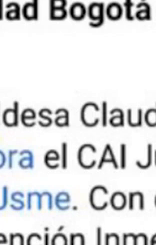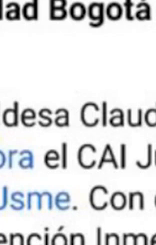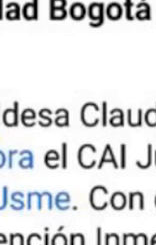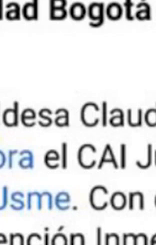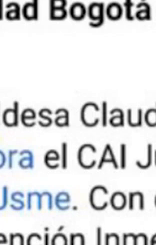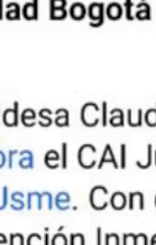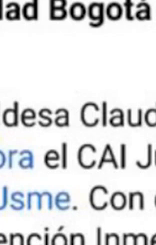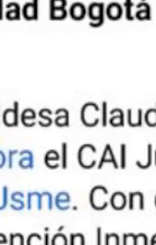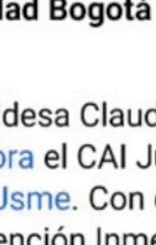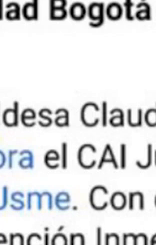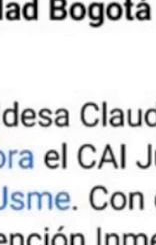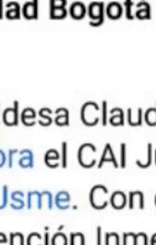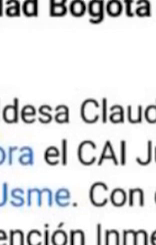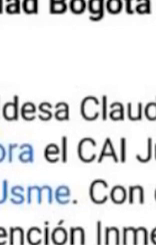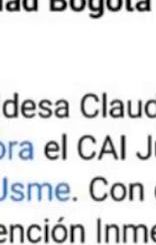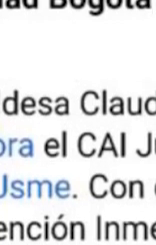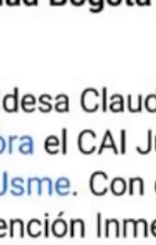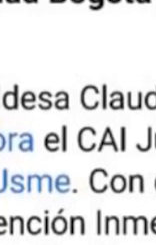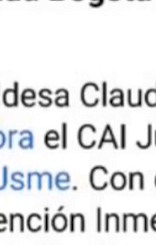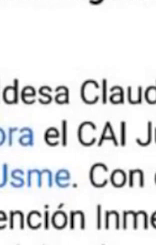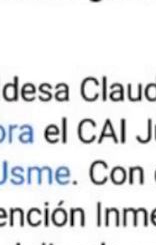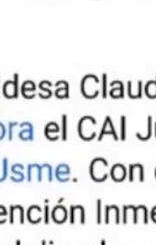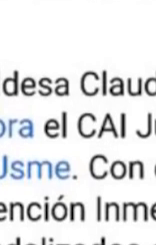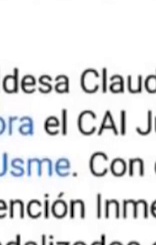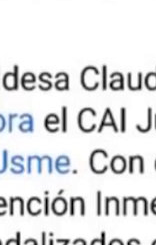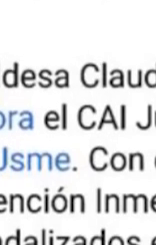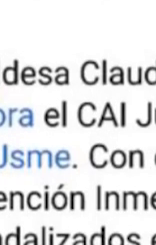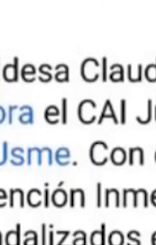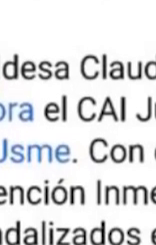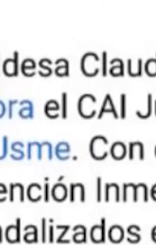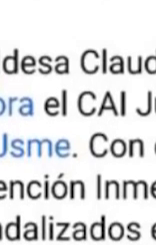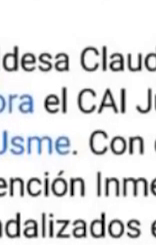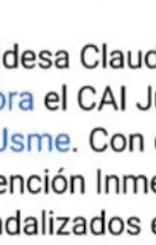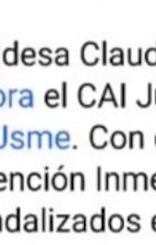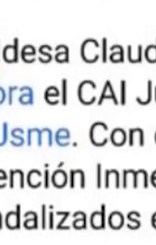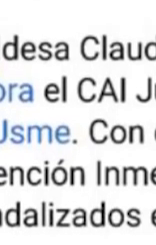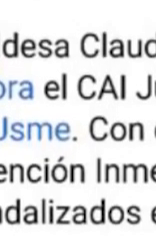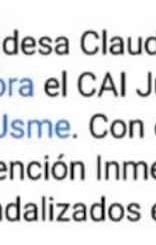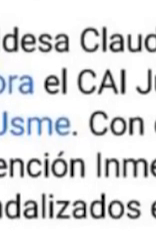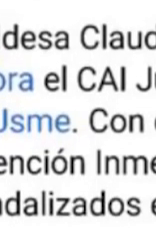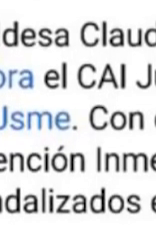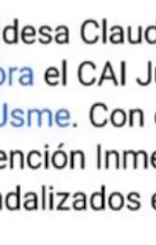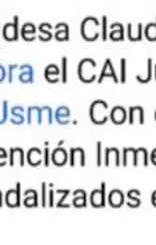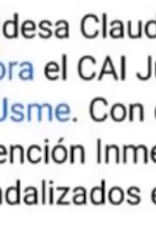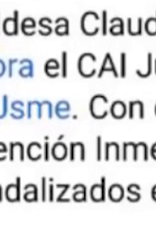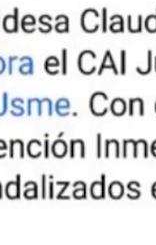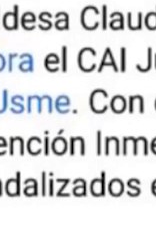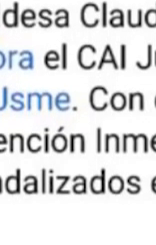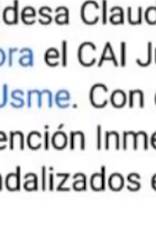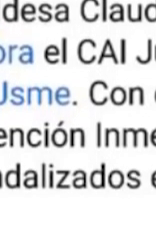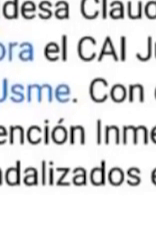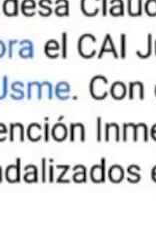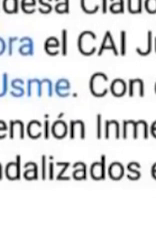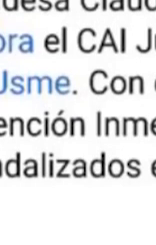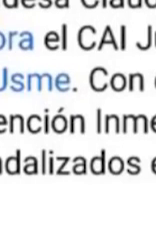rey en la localidad de usme con este ya son 25 centros de atención inmediata recuperados tras ser vandalizados el